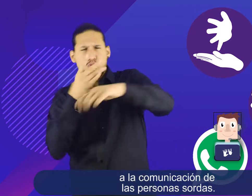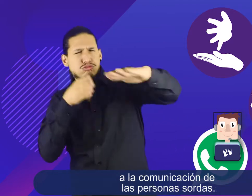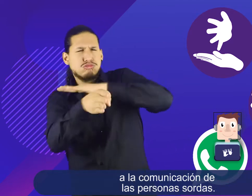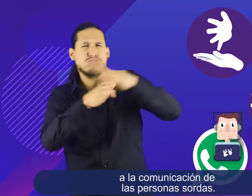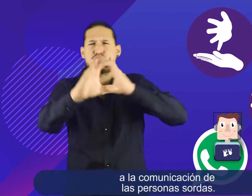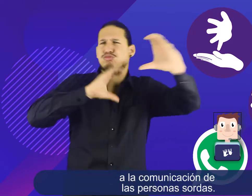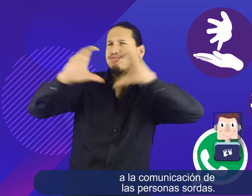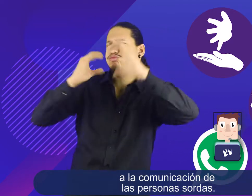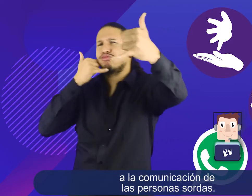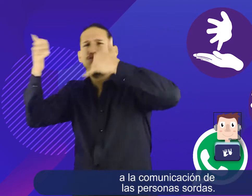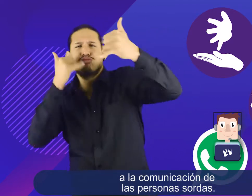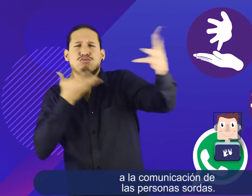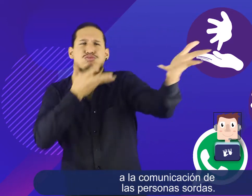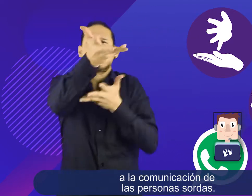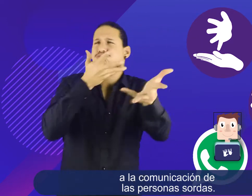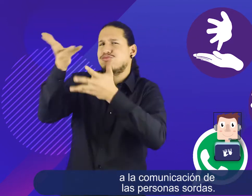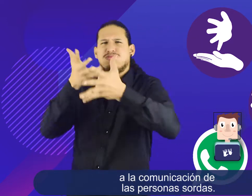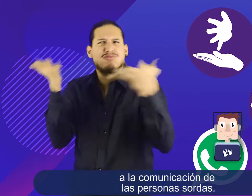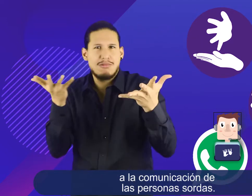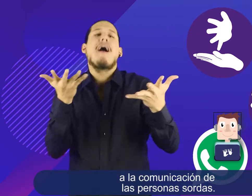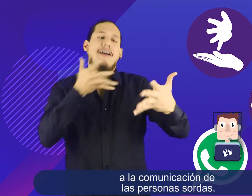el acceso a la comunicación de las personas sordas.